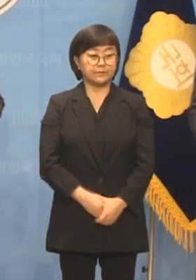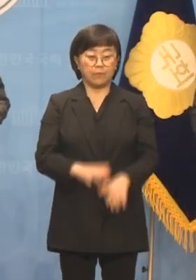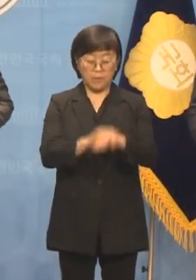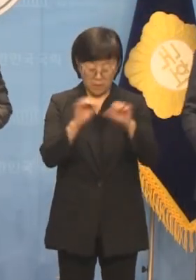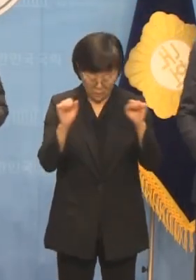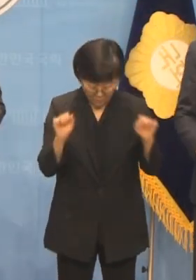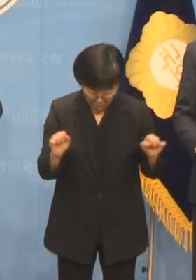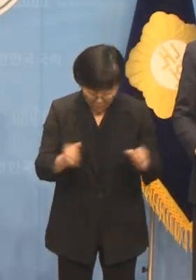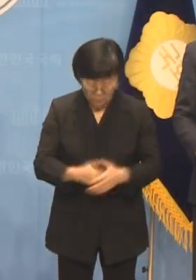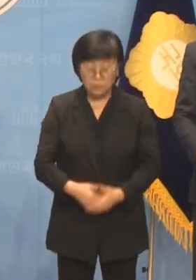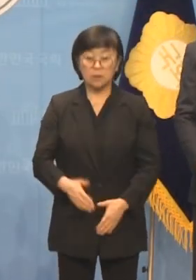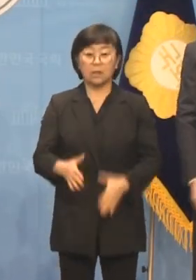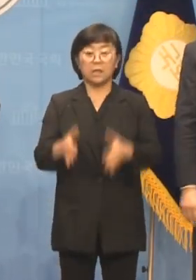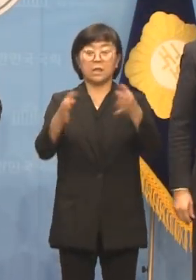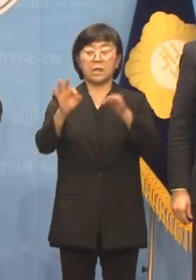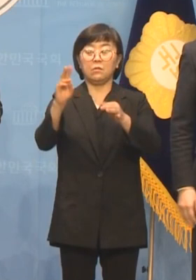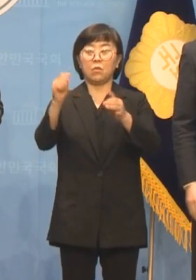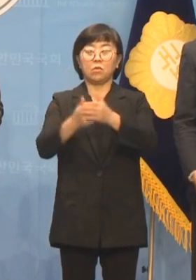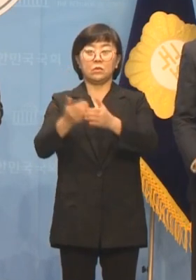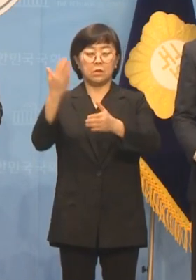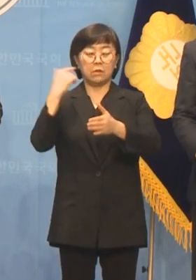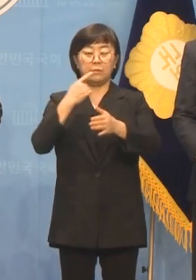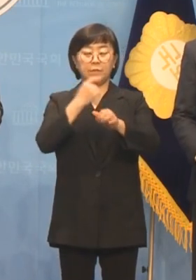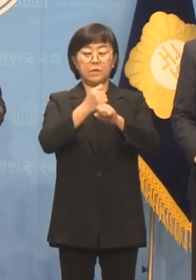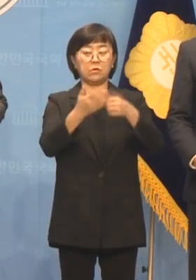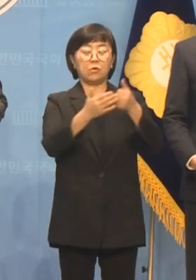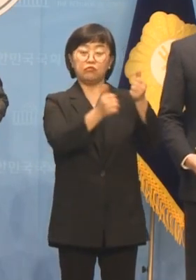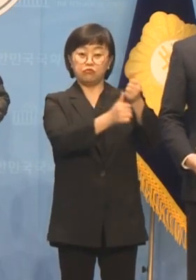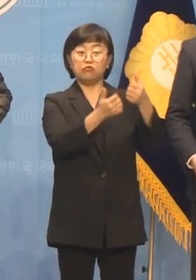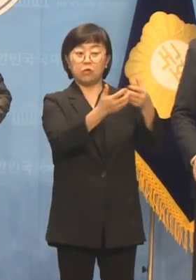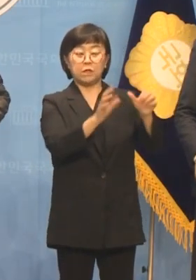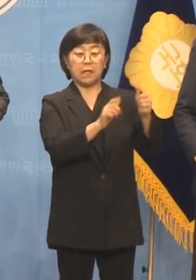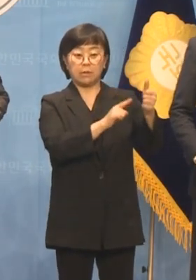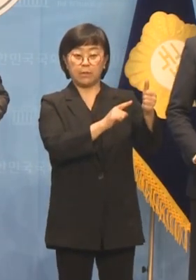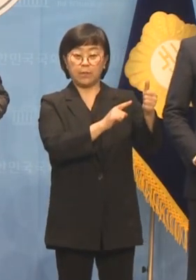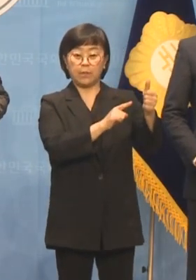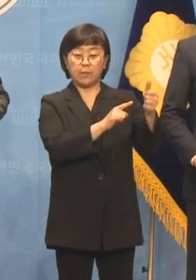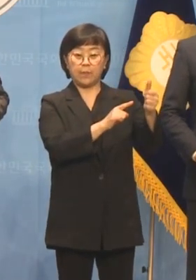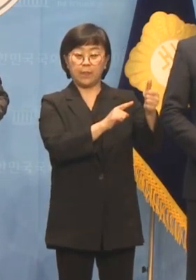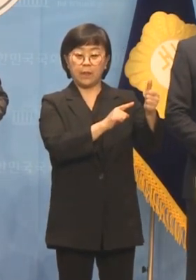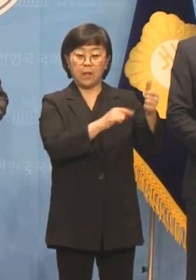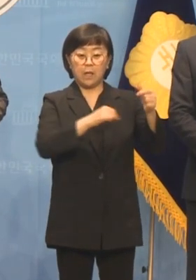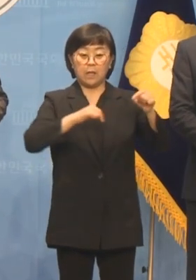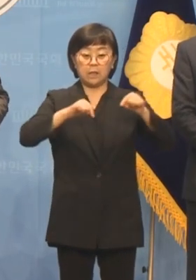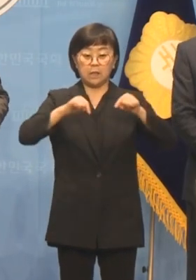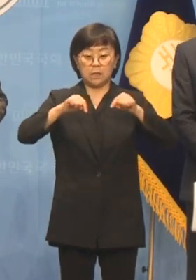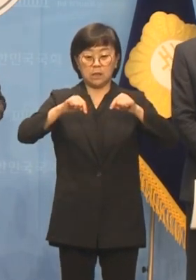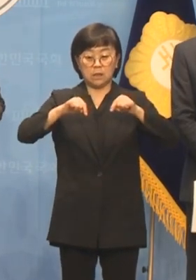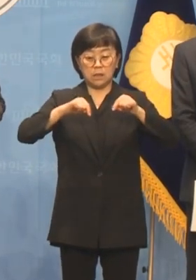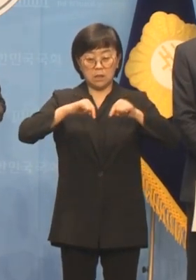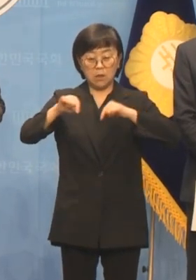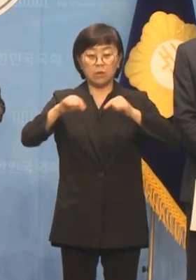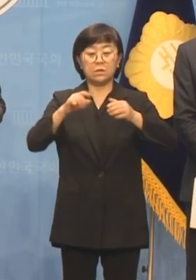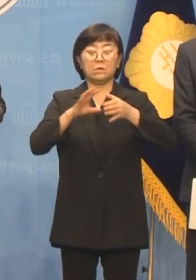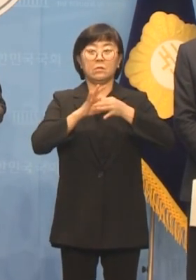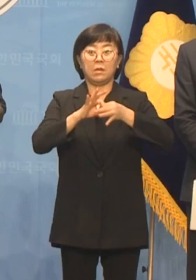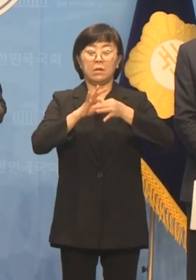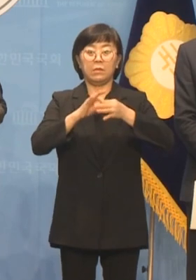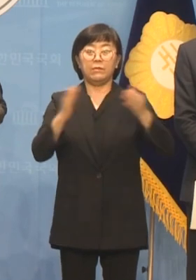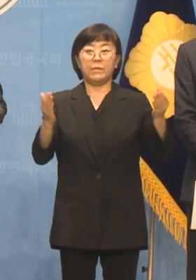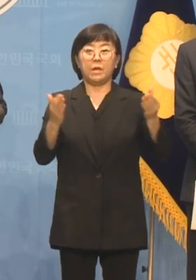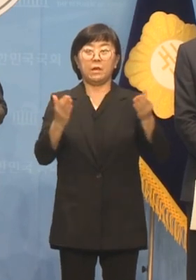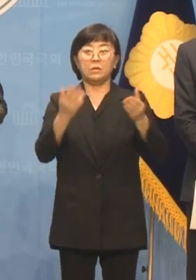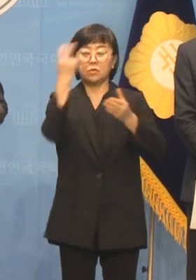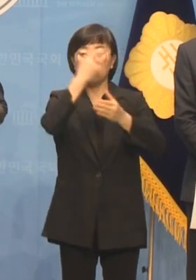안녕하십니까. 저는 김용 전 민주연구원 부원장의 정치자금법 위반 사건에 있어서의